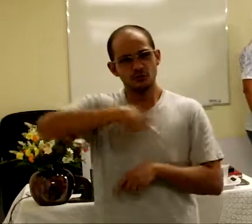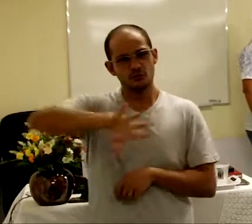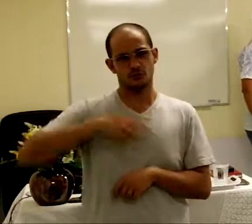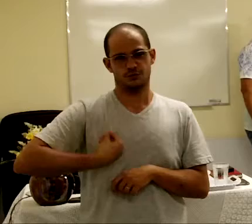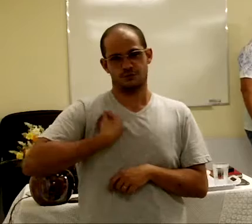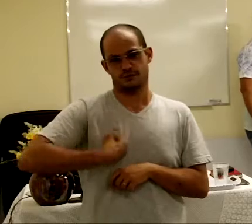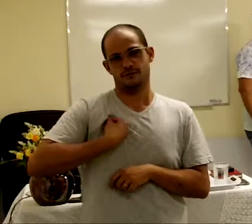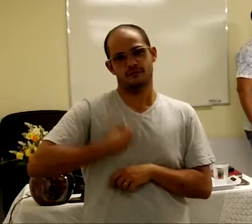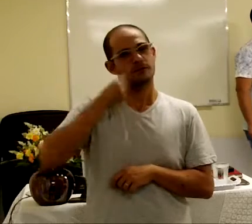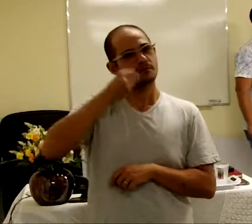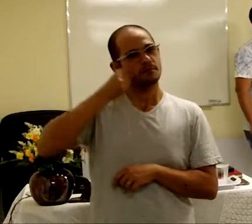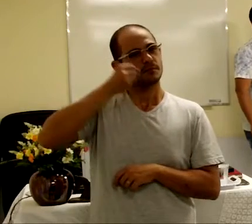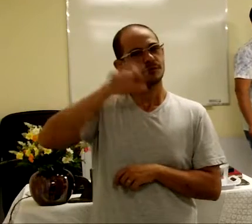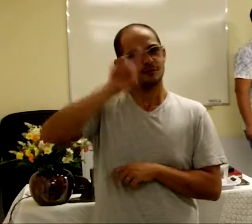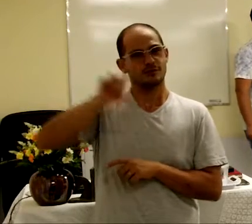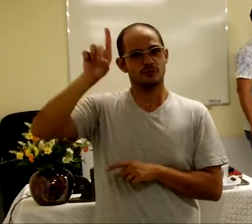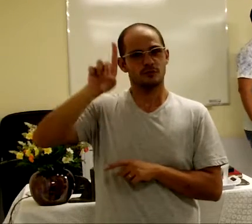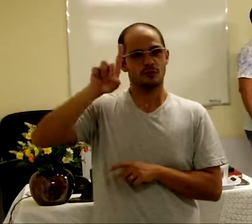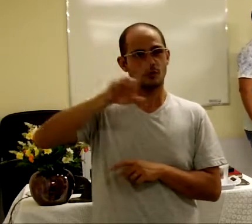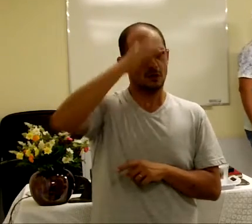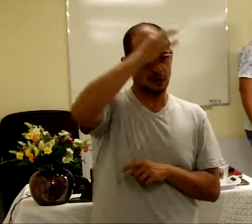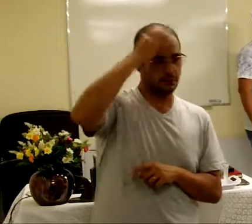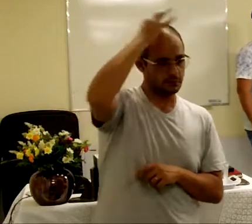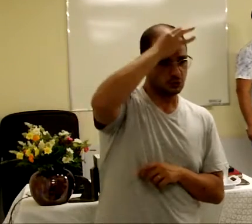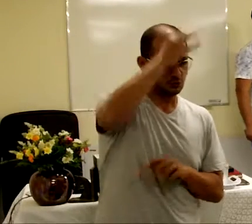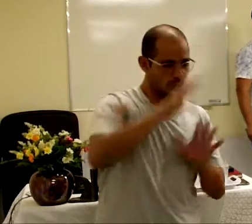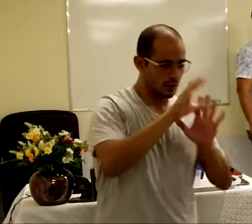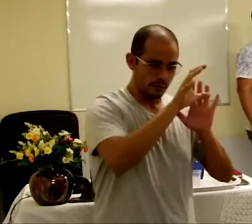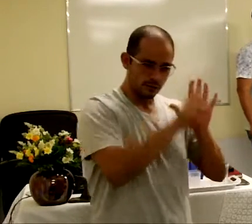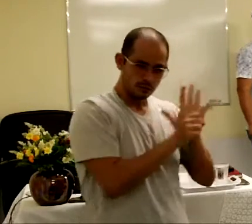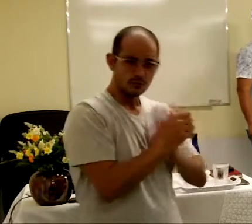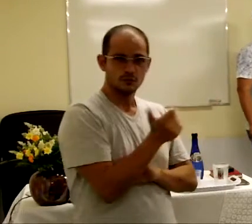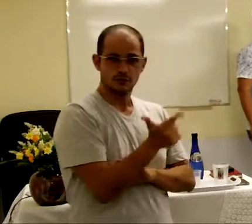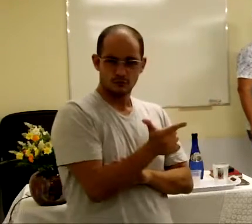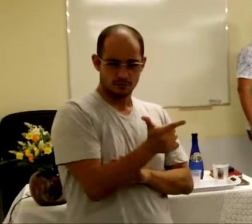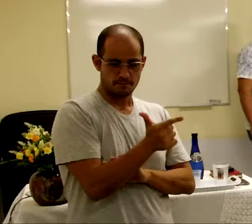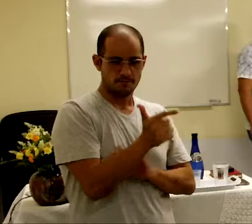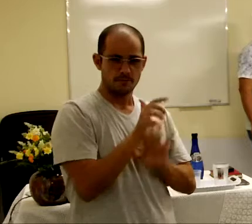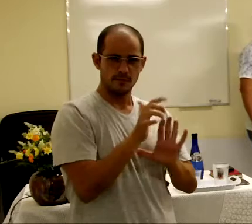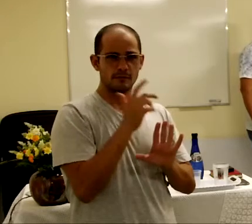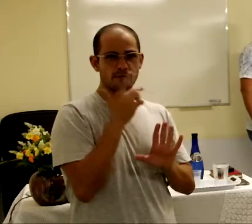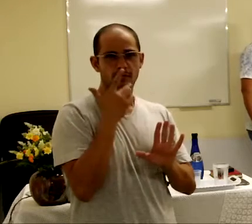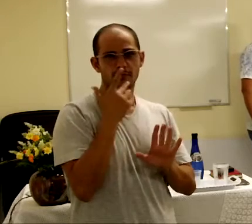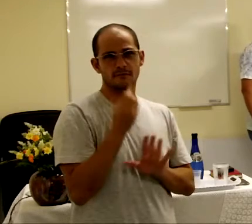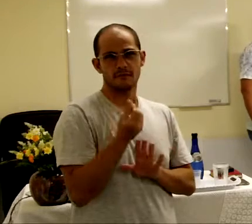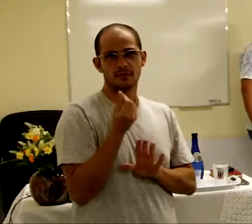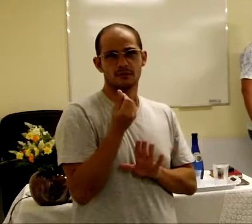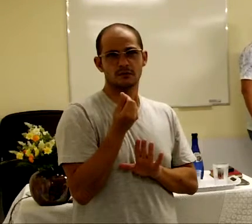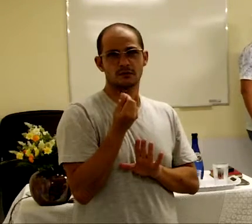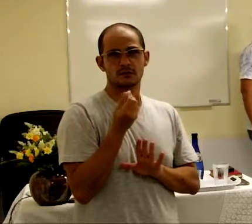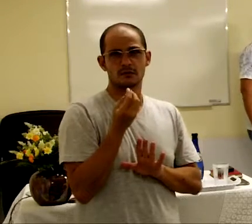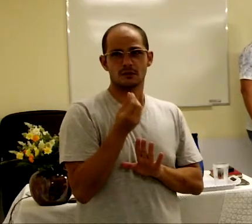O Espiritismo, em tese, não tem símbolos, mas ele não nega a possibilidade que os